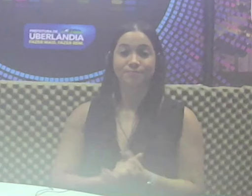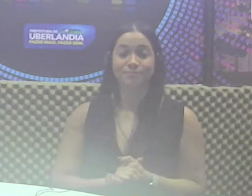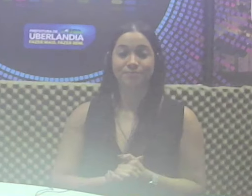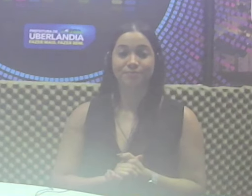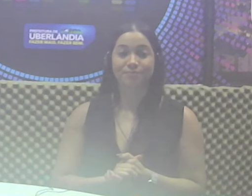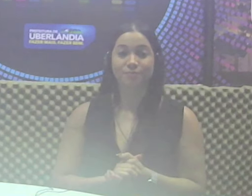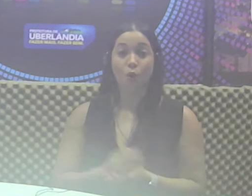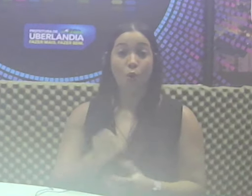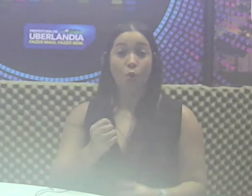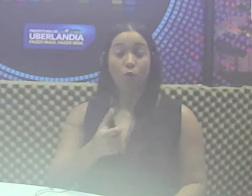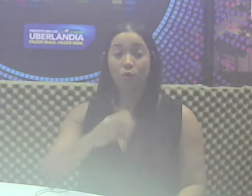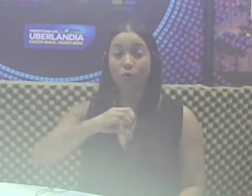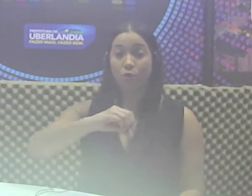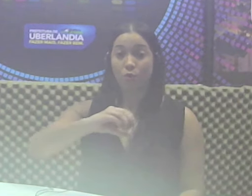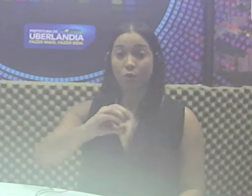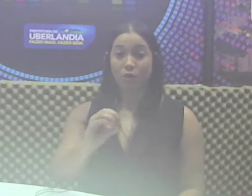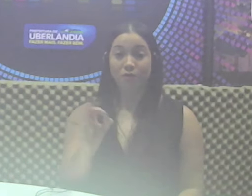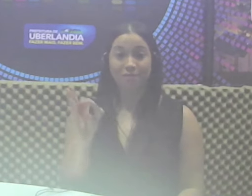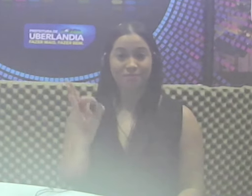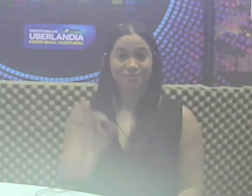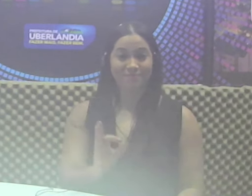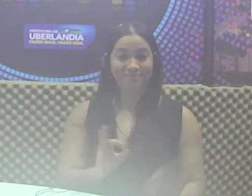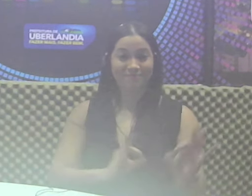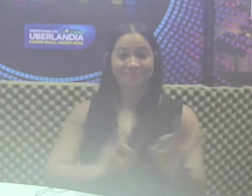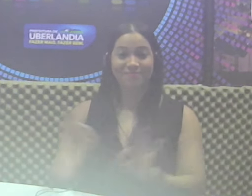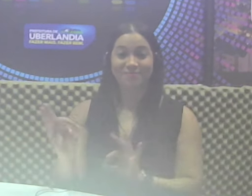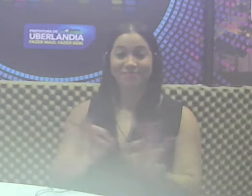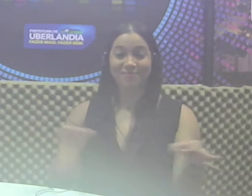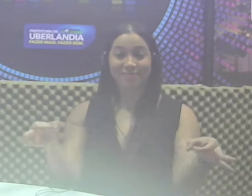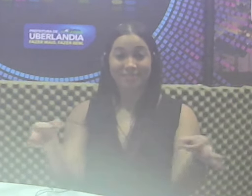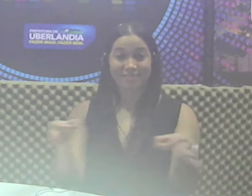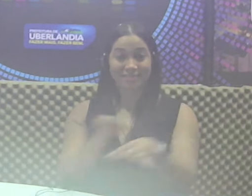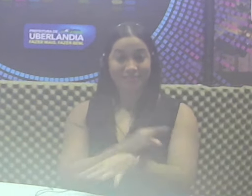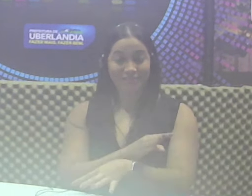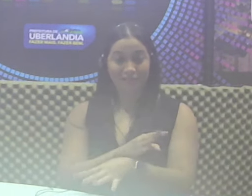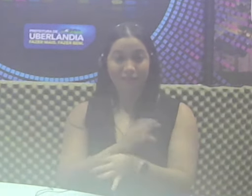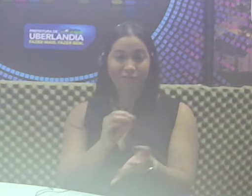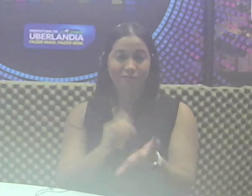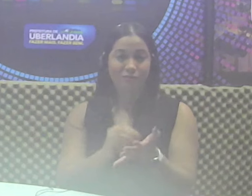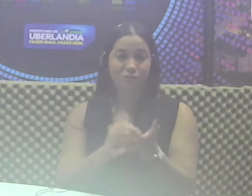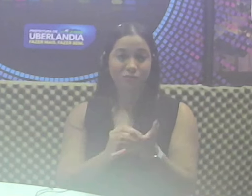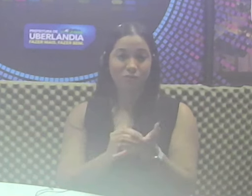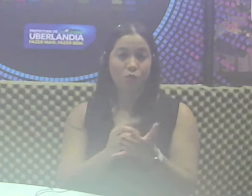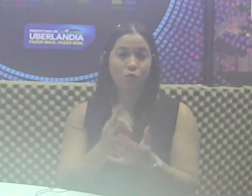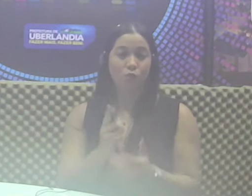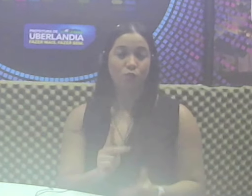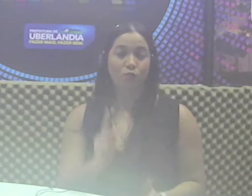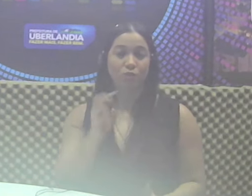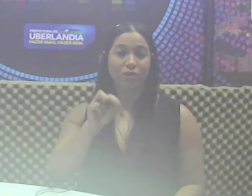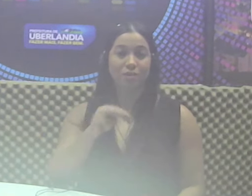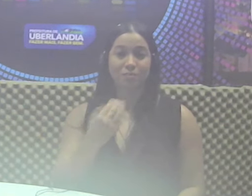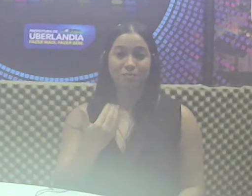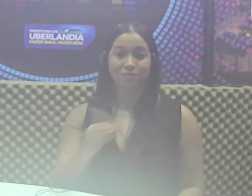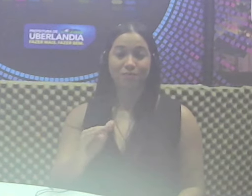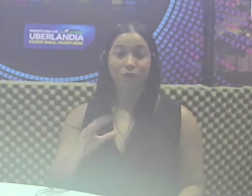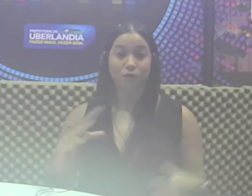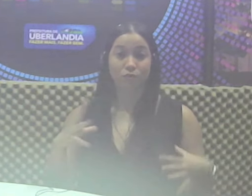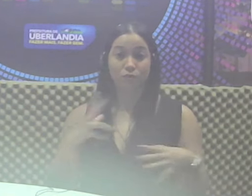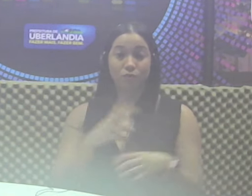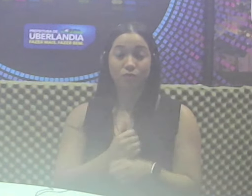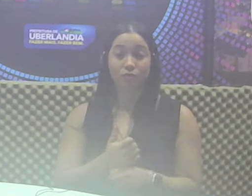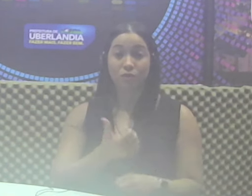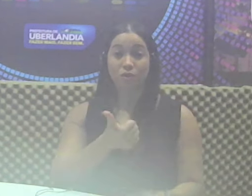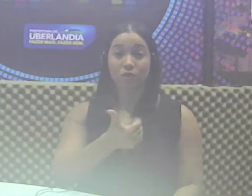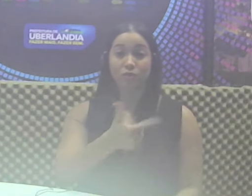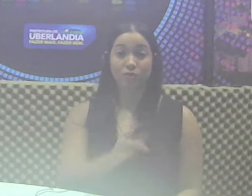Com quase 90% do projeto concluído, resta um pouco mais de 1,5 km de um total de cerca de